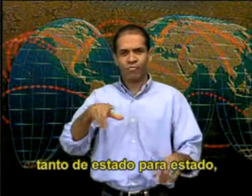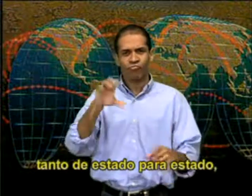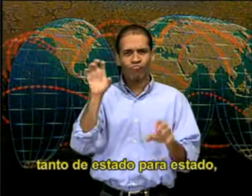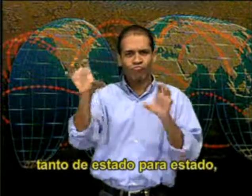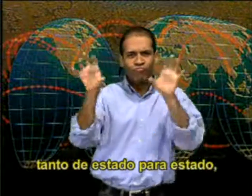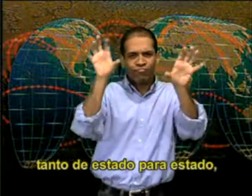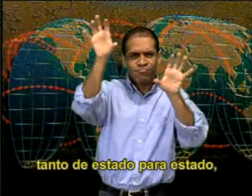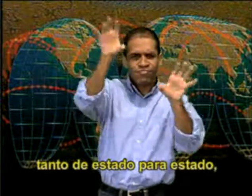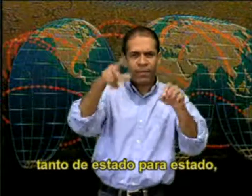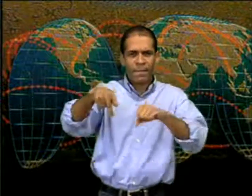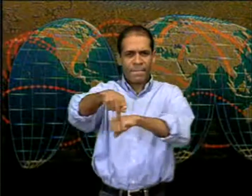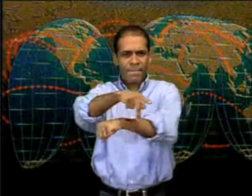estado para estado,